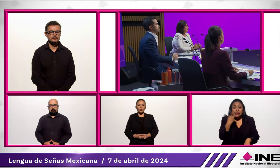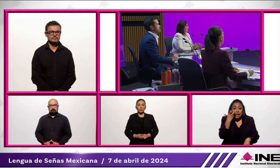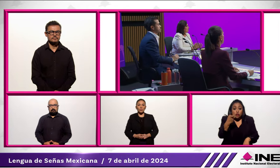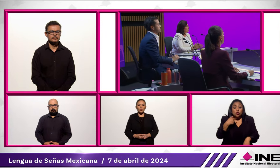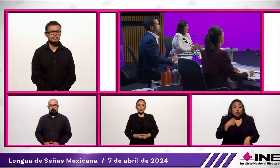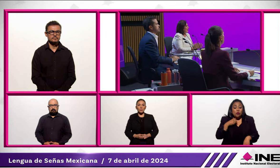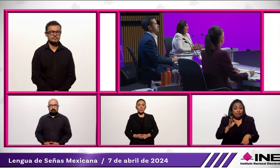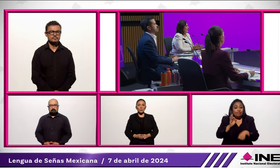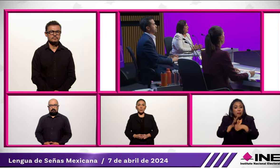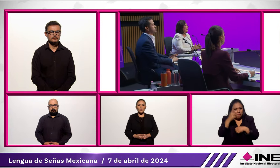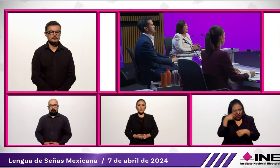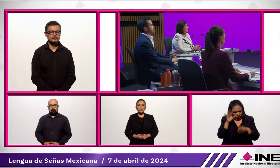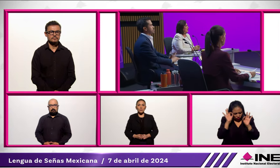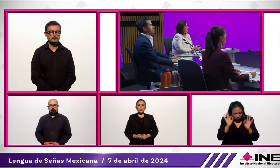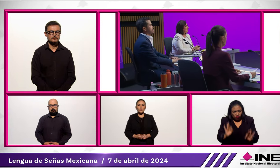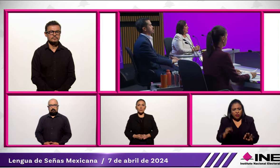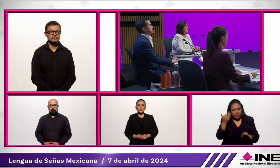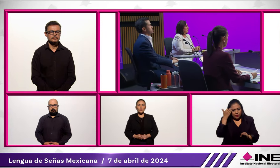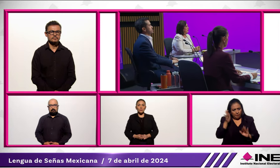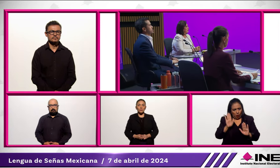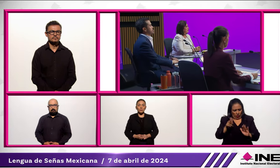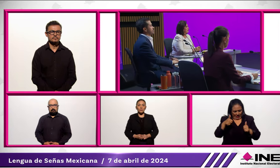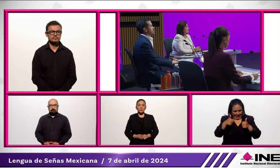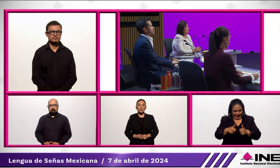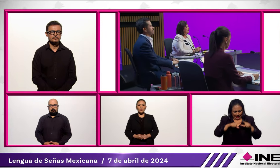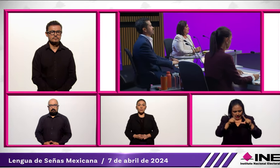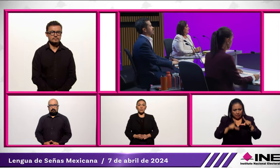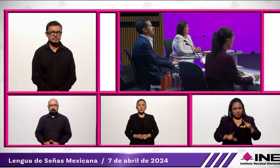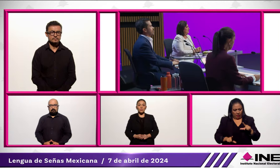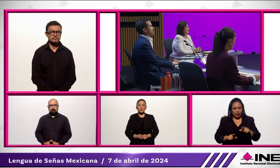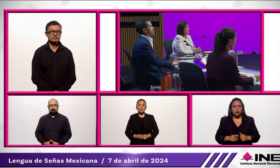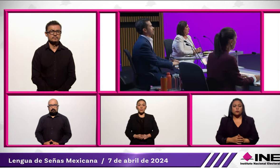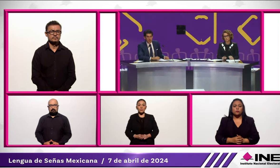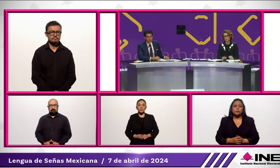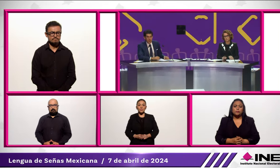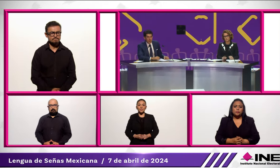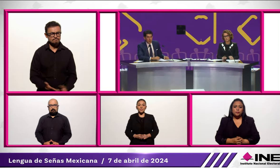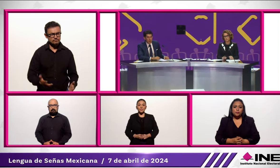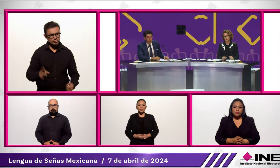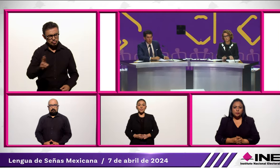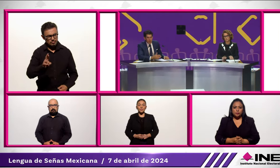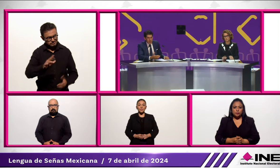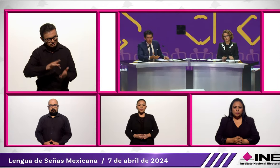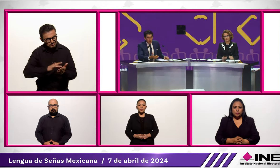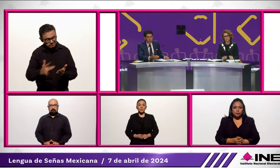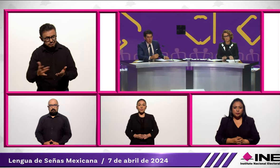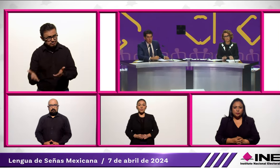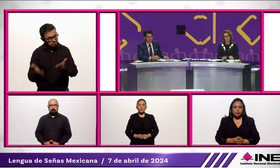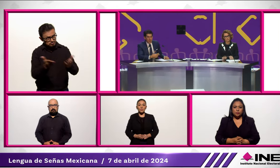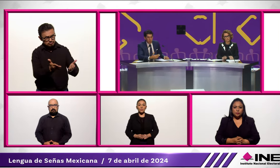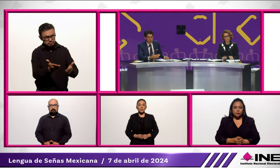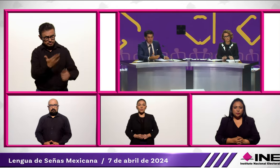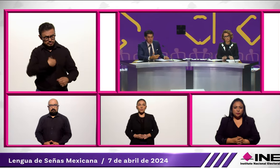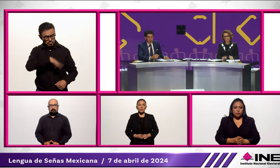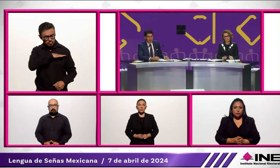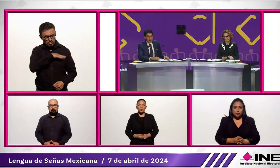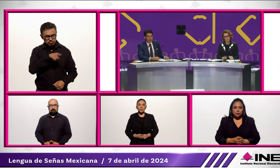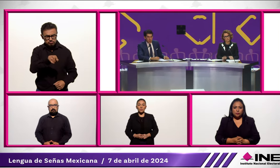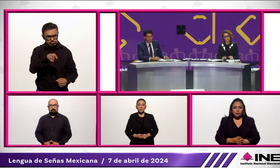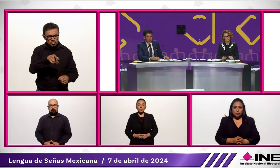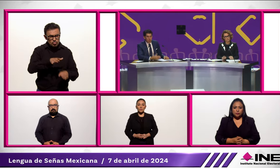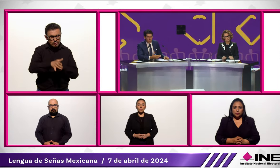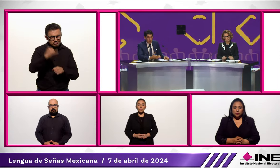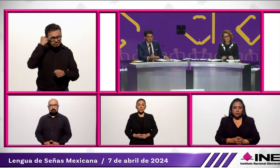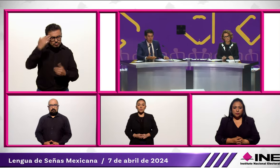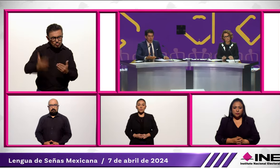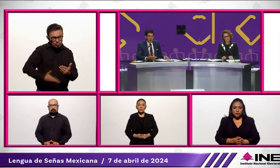que tengan una calidad durante el tiempo que estén en México. Gracias, candidata Xochitl Gálvez. Candidata Claudia Sheinbaum, ¿cuál sería la política, las políticas de